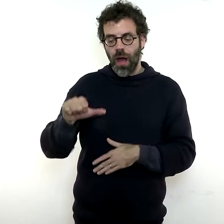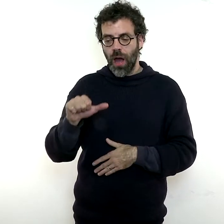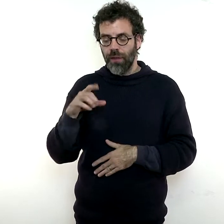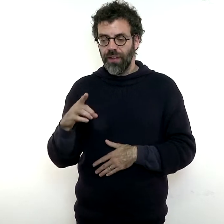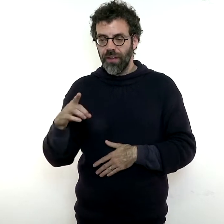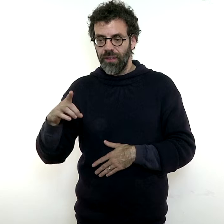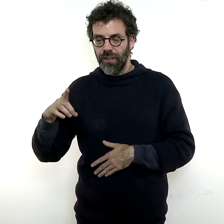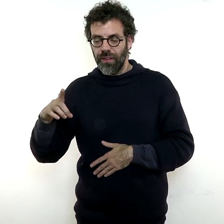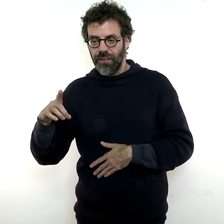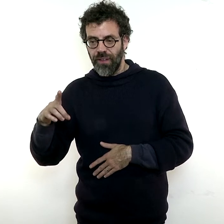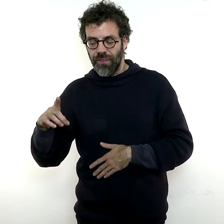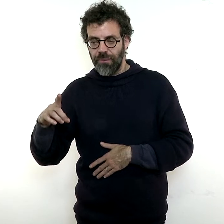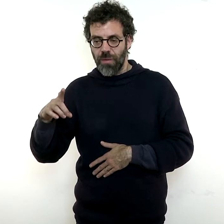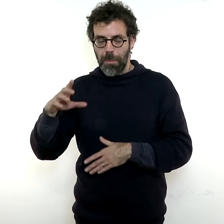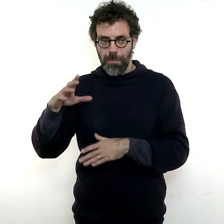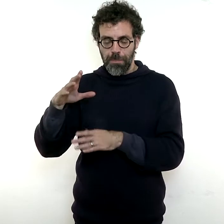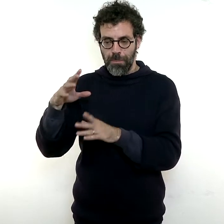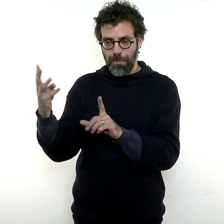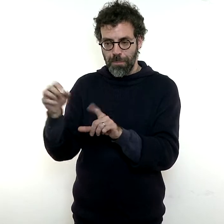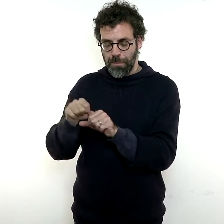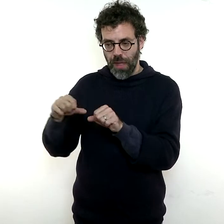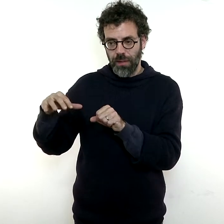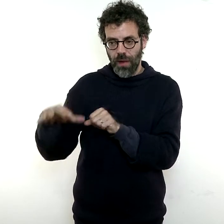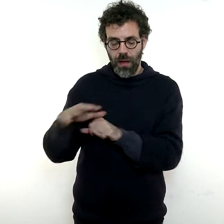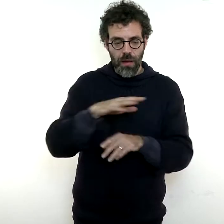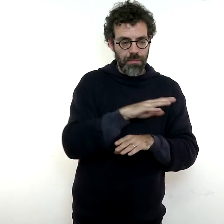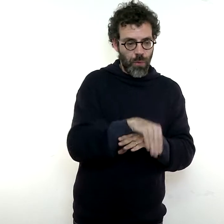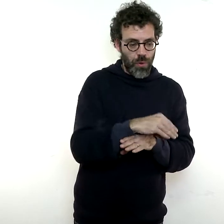qui demande des précisions auprès du rapporteur, Henri de Verbizier.